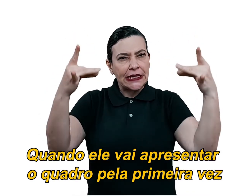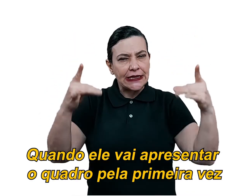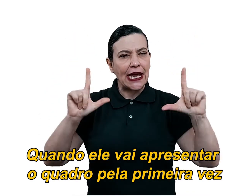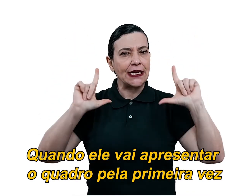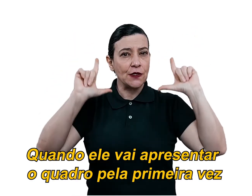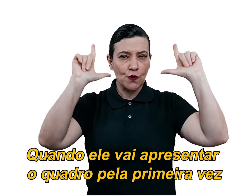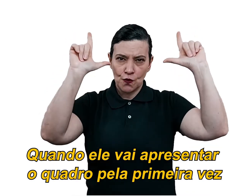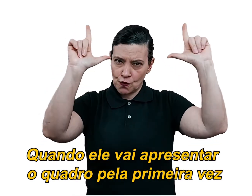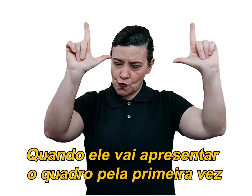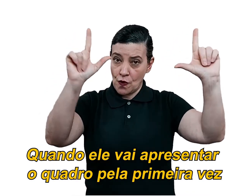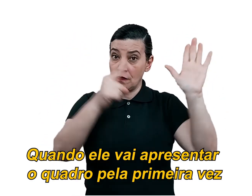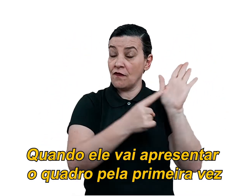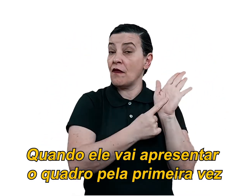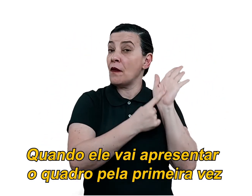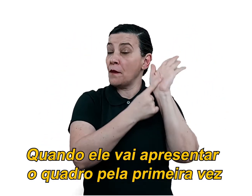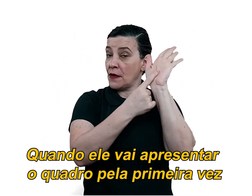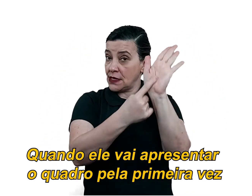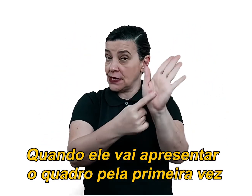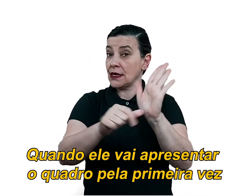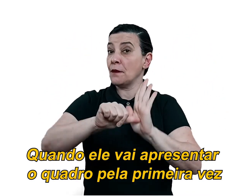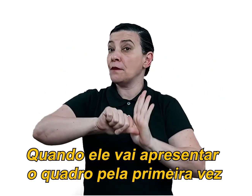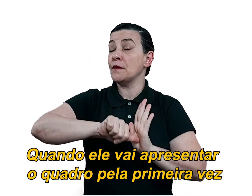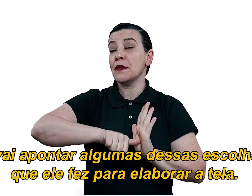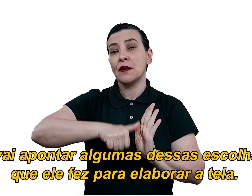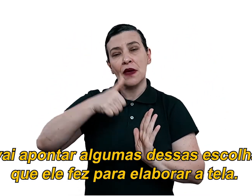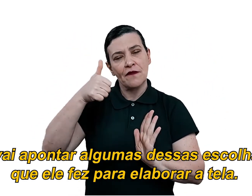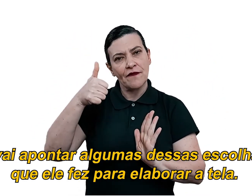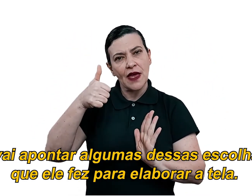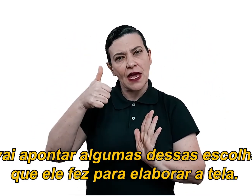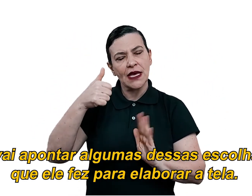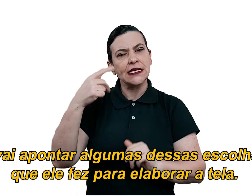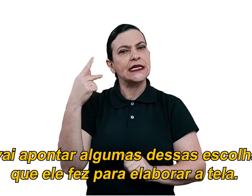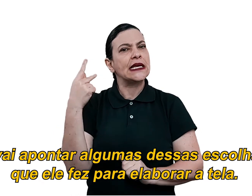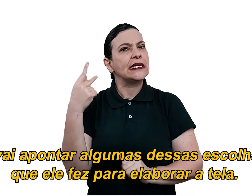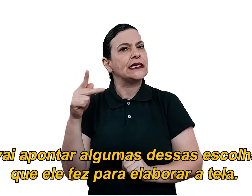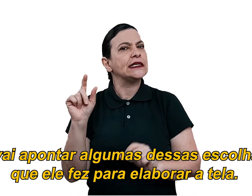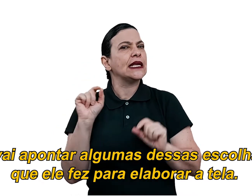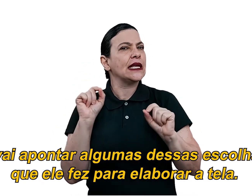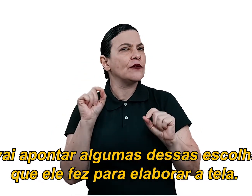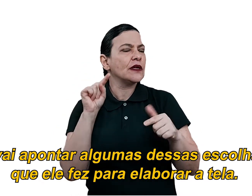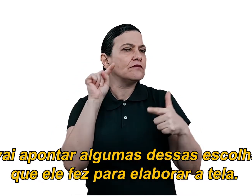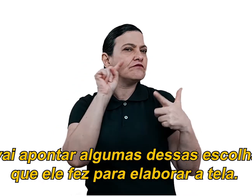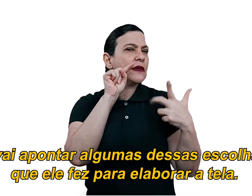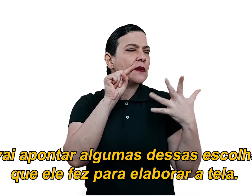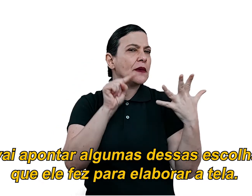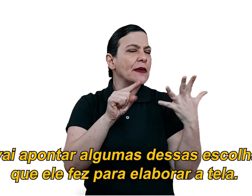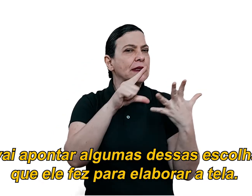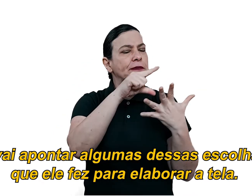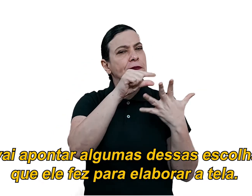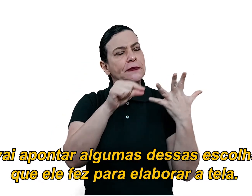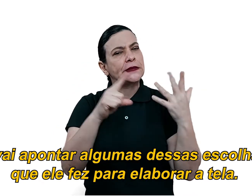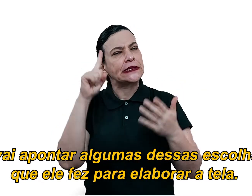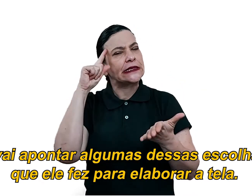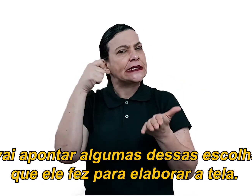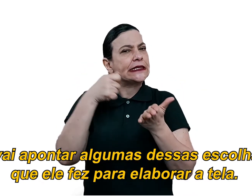quando ele vai apresentar o quadro pela primeira vez, e ele vai apontar algumas dessas escolhas que ele fez para elaborar a